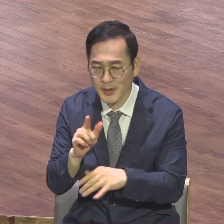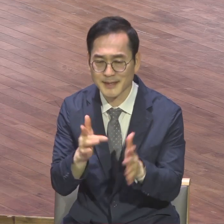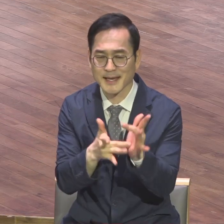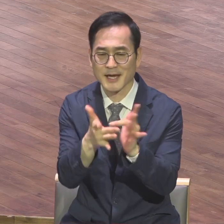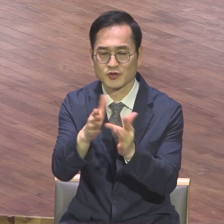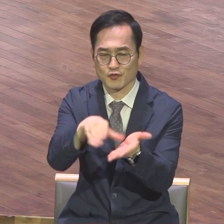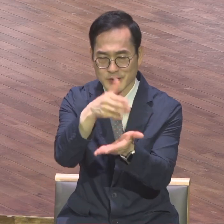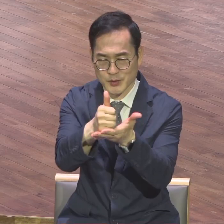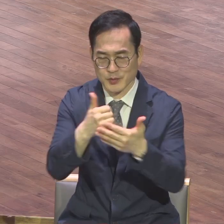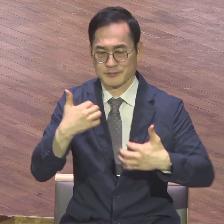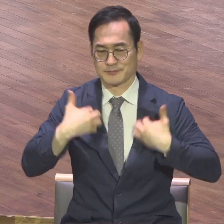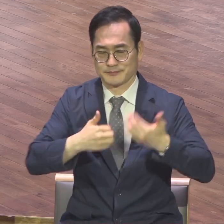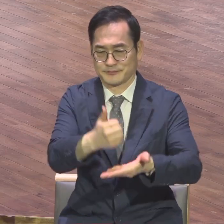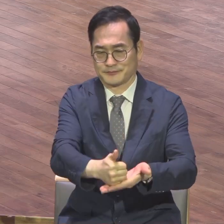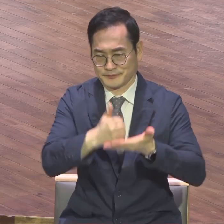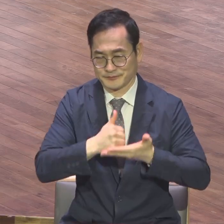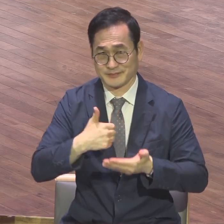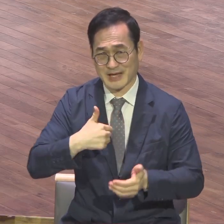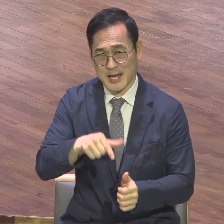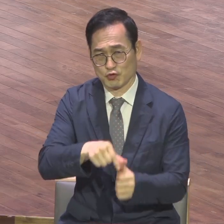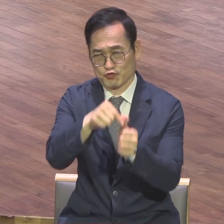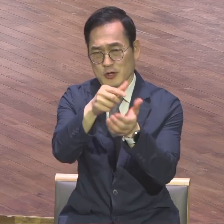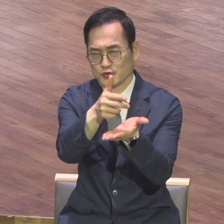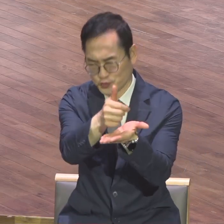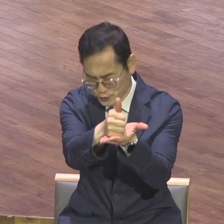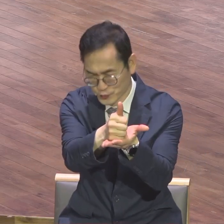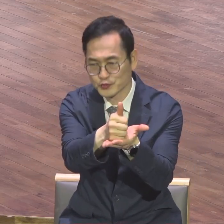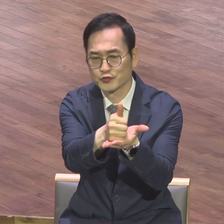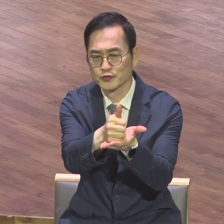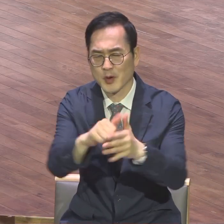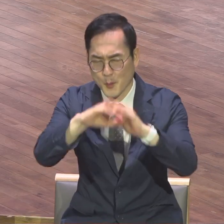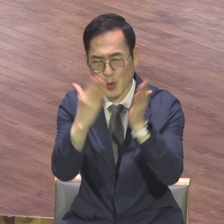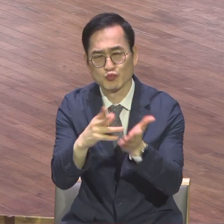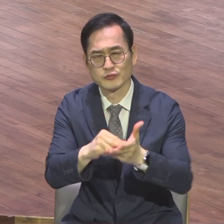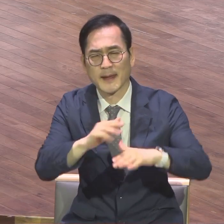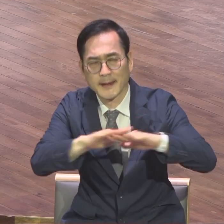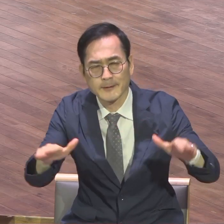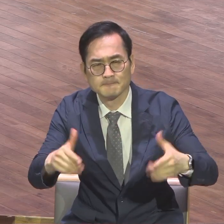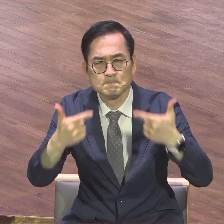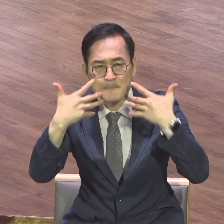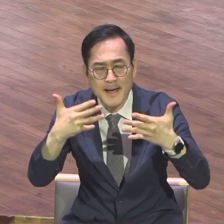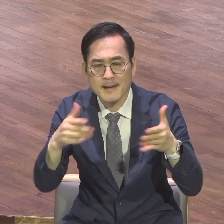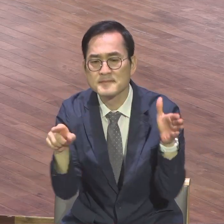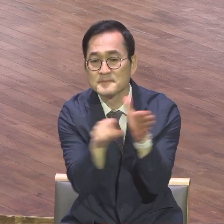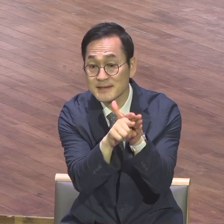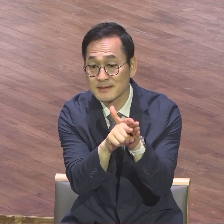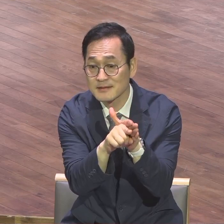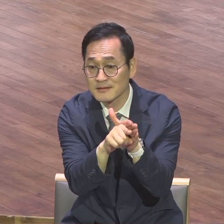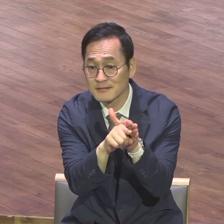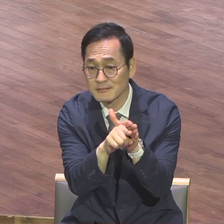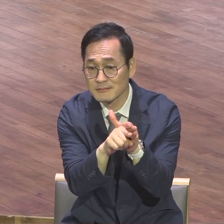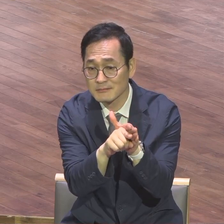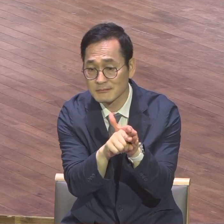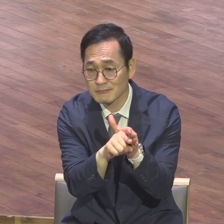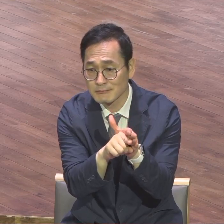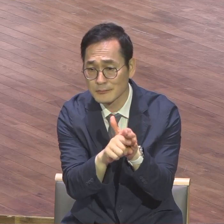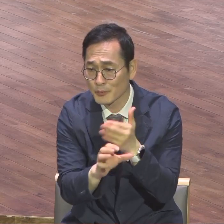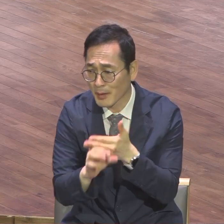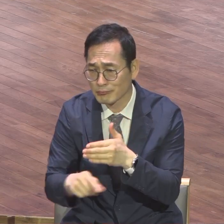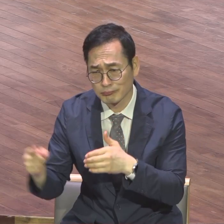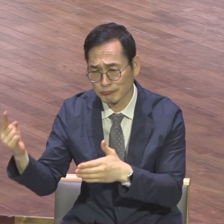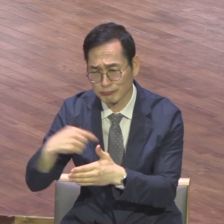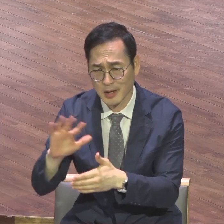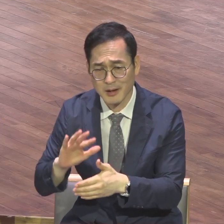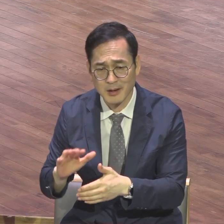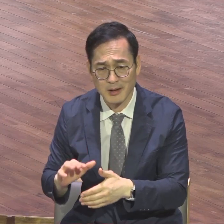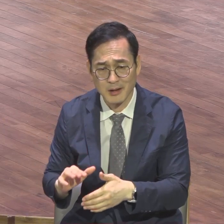정확하게 예수님이 구원자로 그리스도가 모든 문제 해결자로 정확하게 알고 영접하지 않았다는 거예요. 그게.